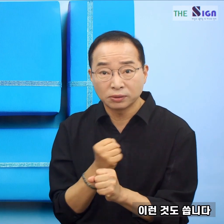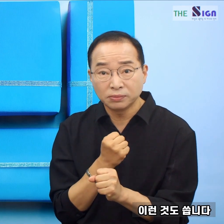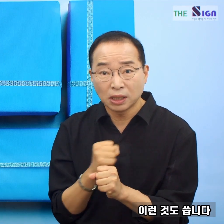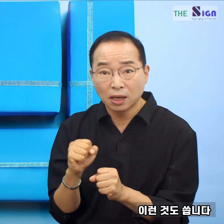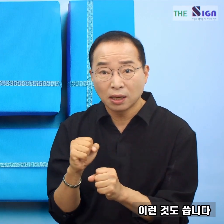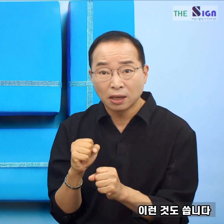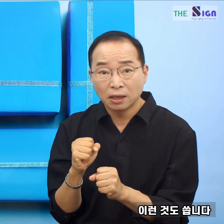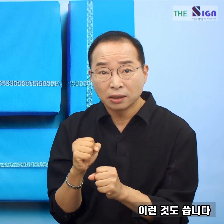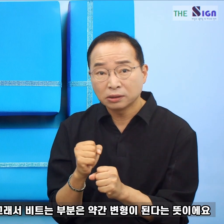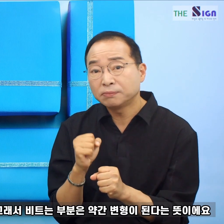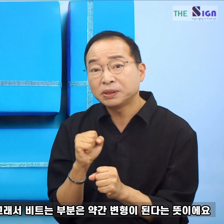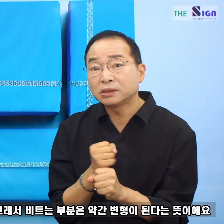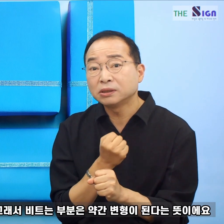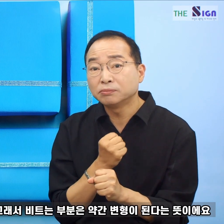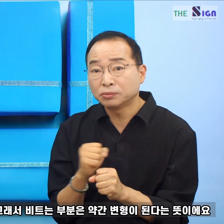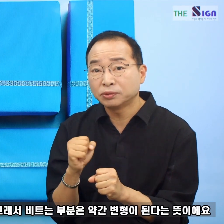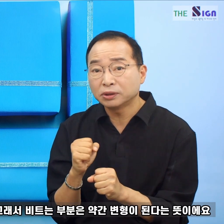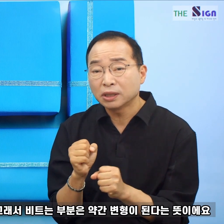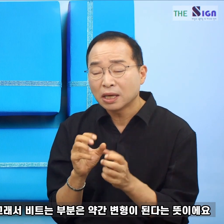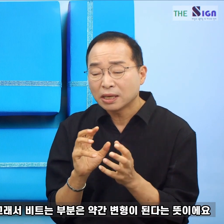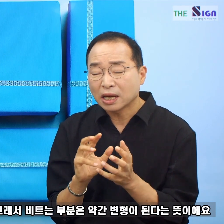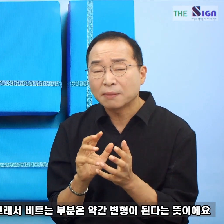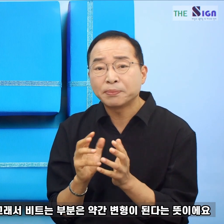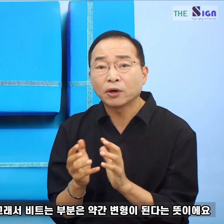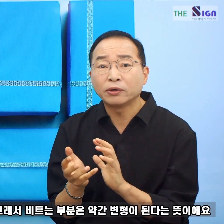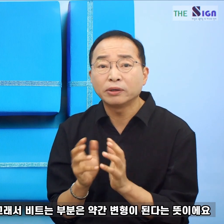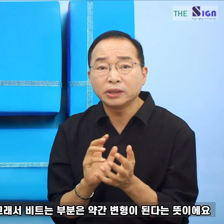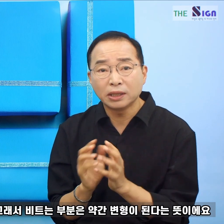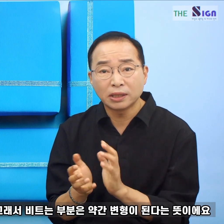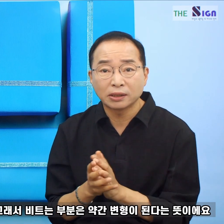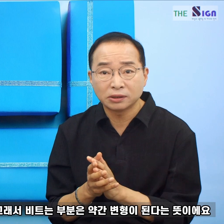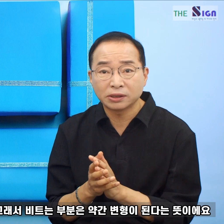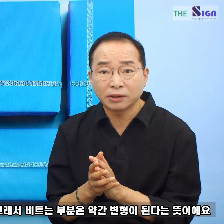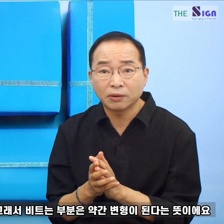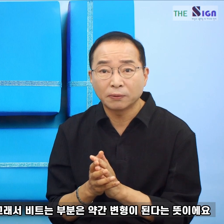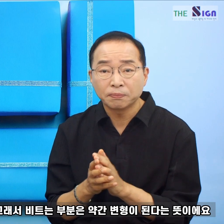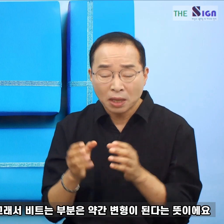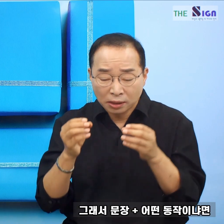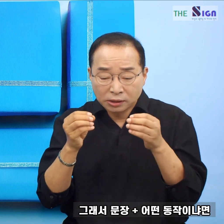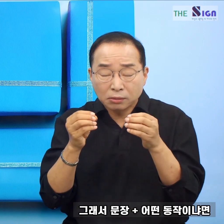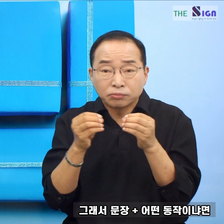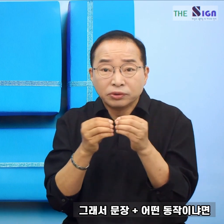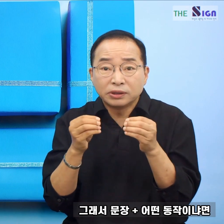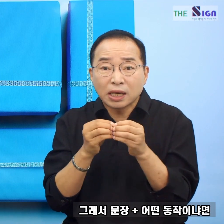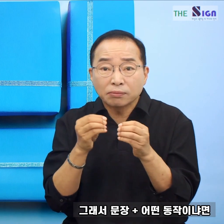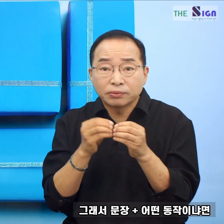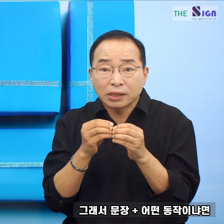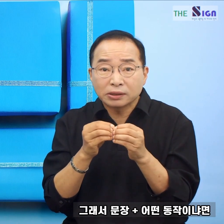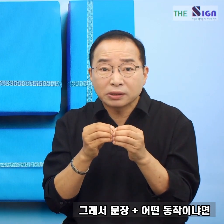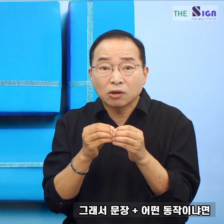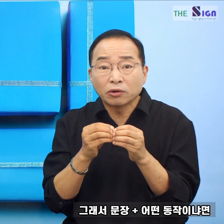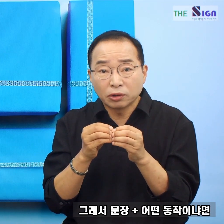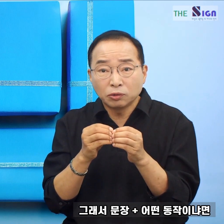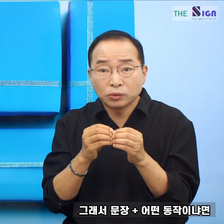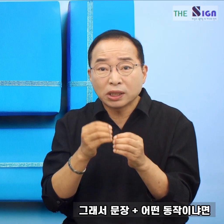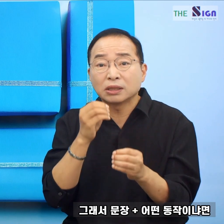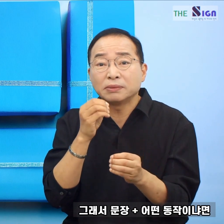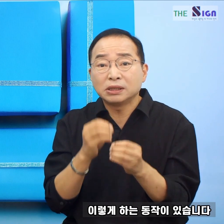씁니다. 그래서 비트는 부분은 약간 변형이 된다는 뜻이에요. 그래서 문장 플러스 어떤 동작이 있냐면 이렇게